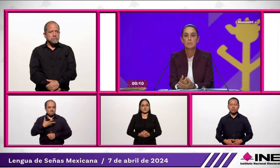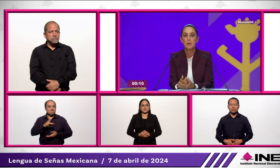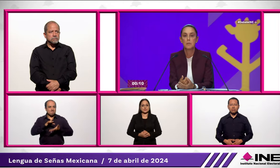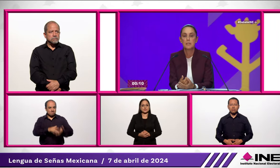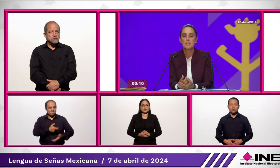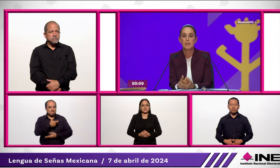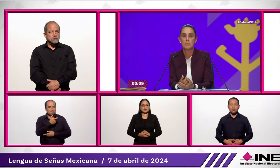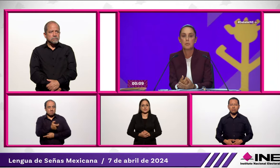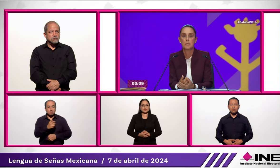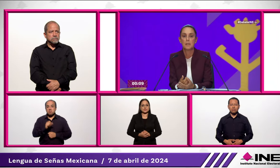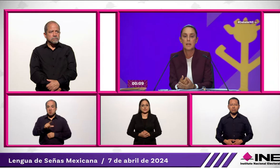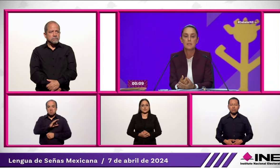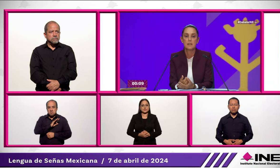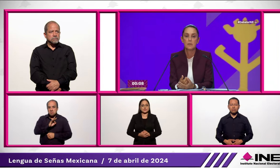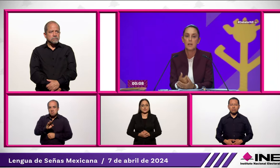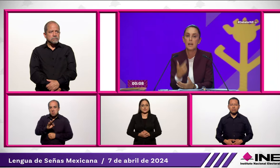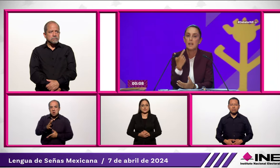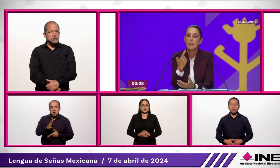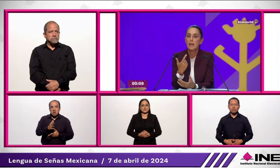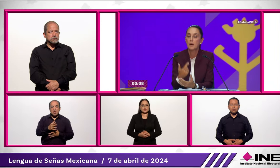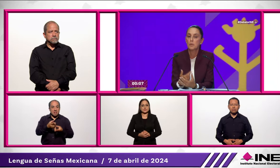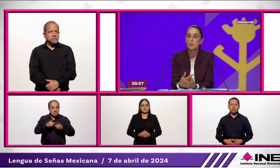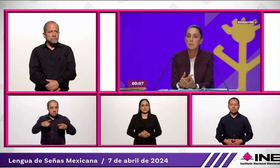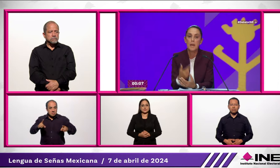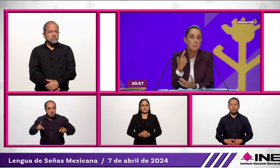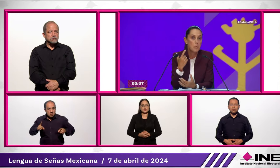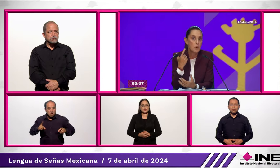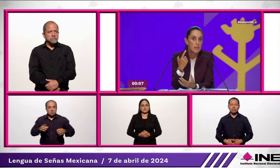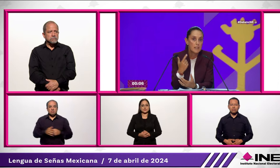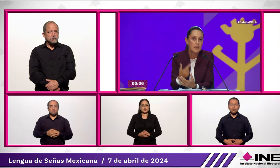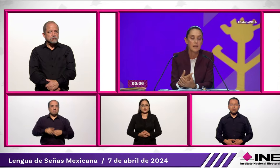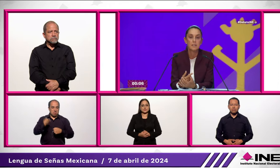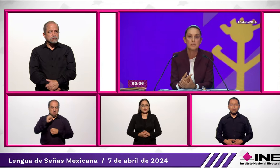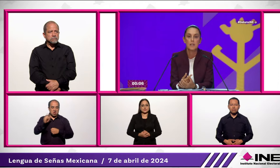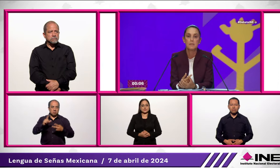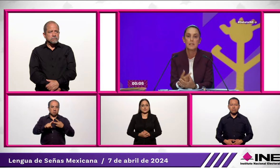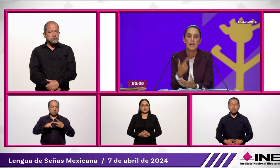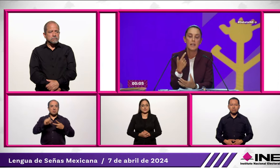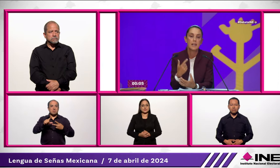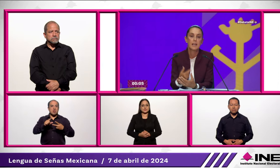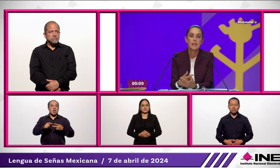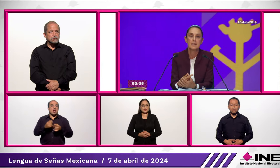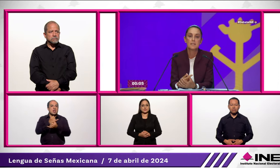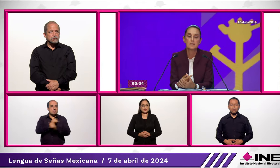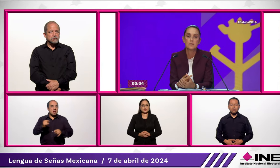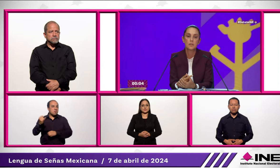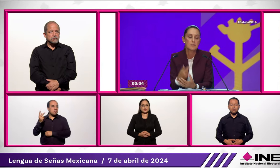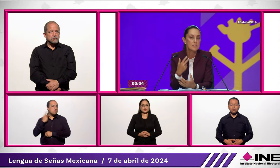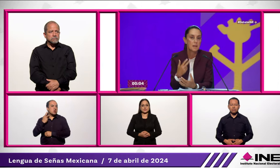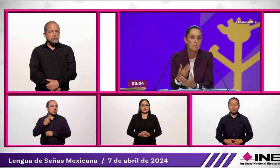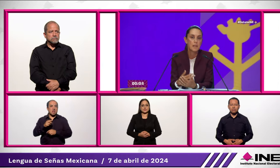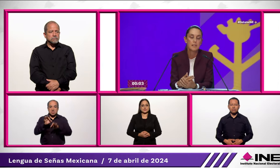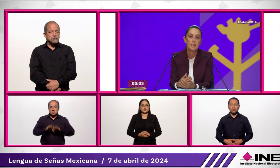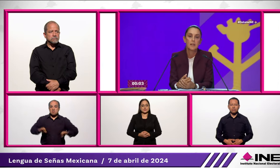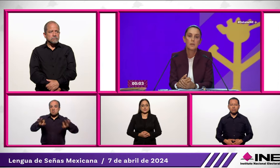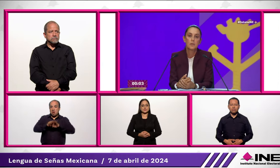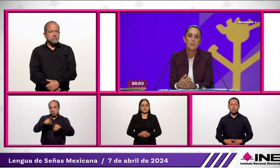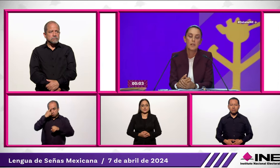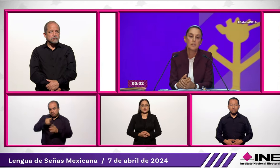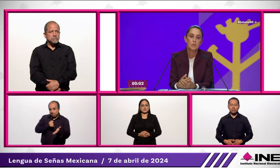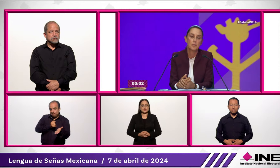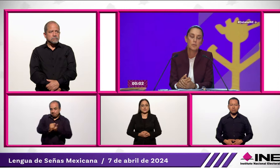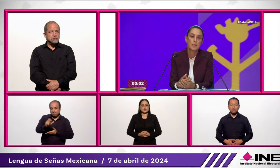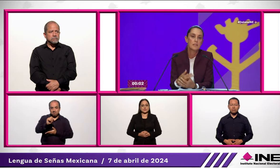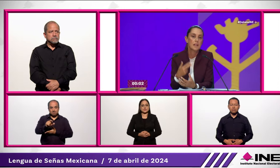puedan permitirse la posibilidad de desarrollar la autonomía política, que es fundamental en las decisiones, y también